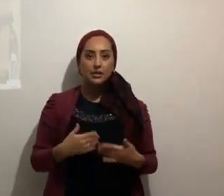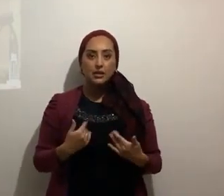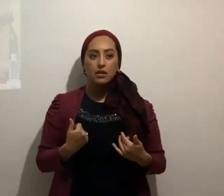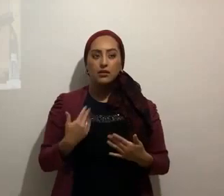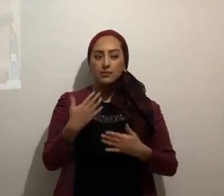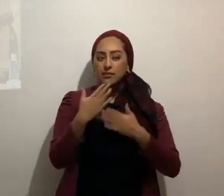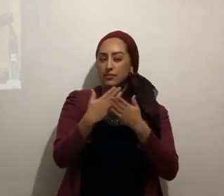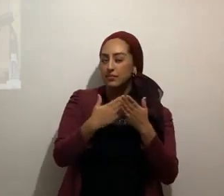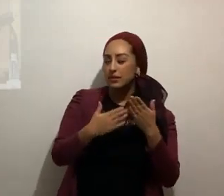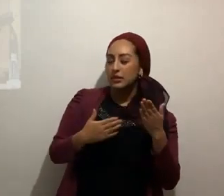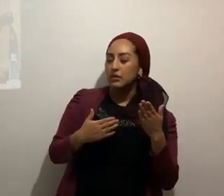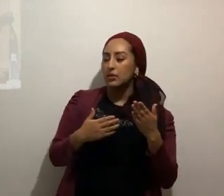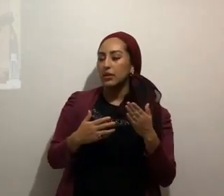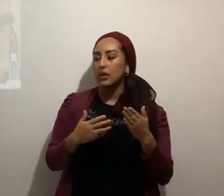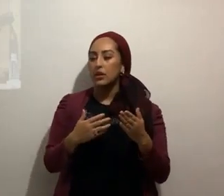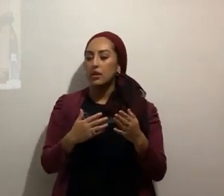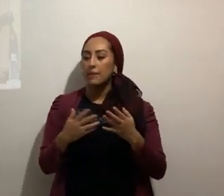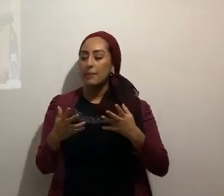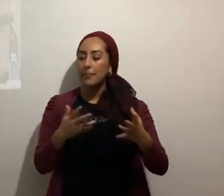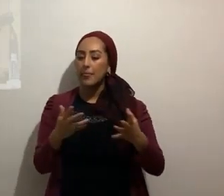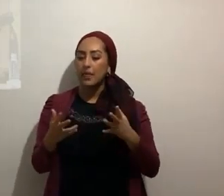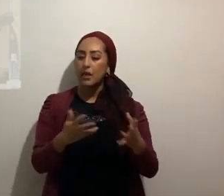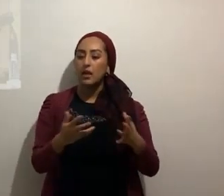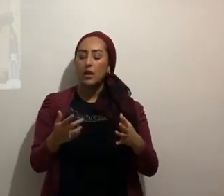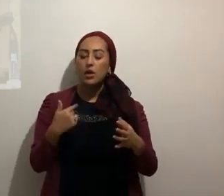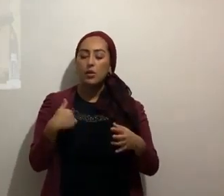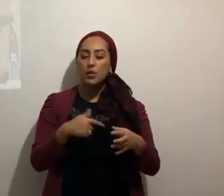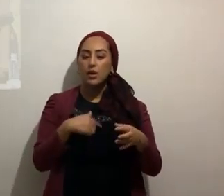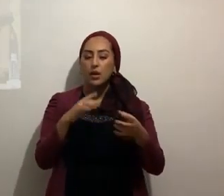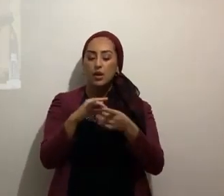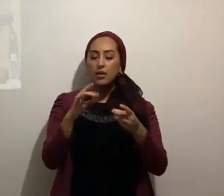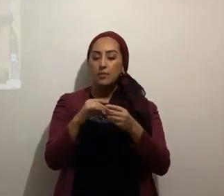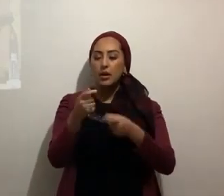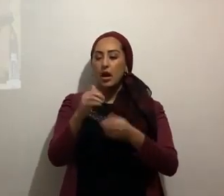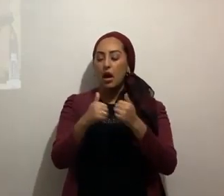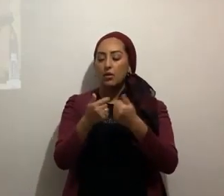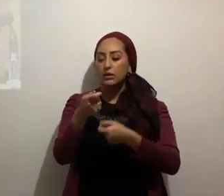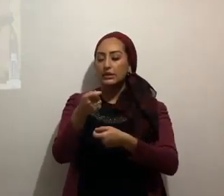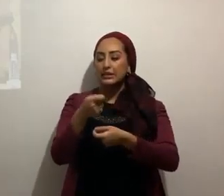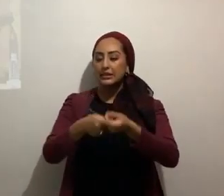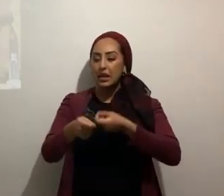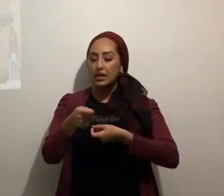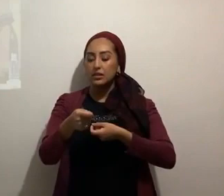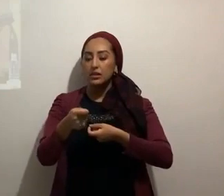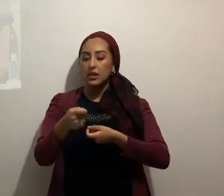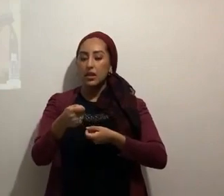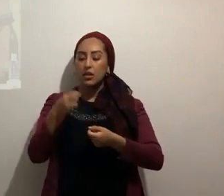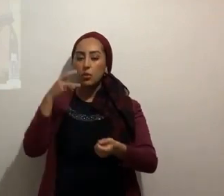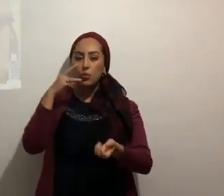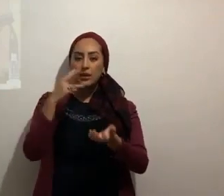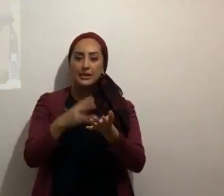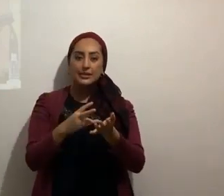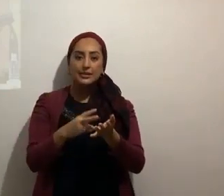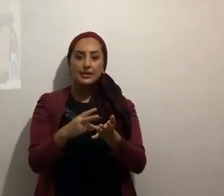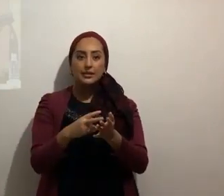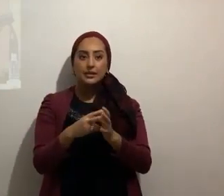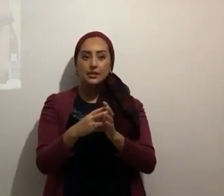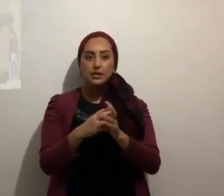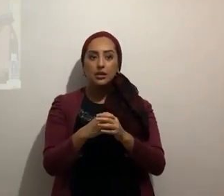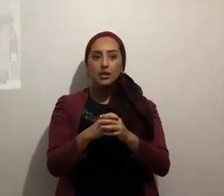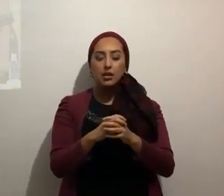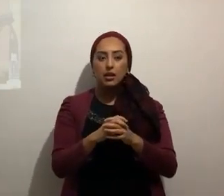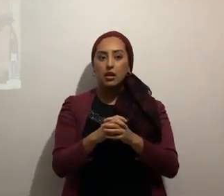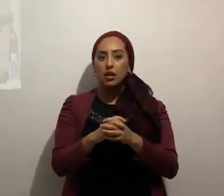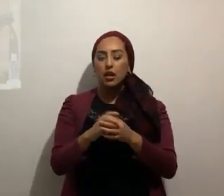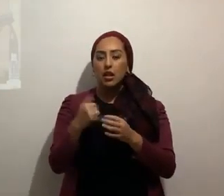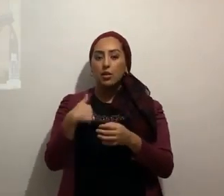cierta manera, estamos viendo aquí cómo son reemplazados los testigos